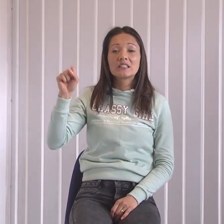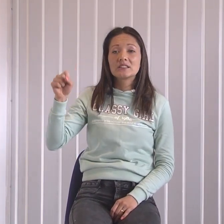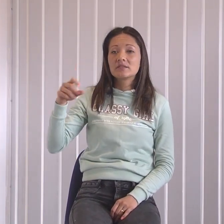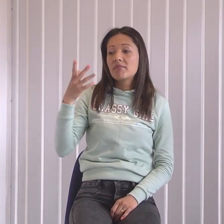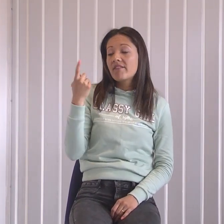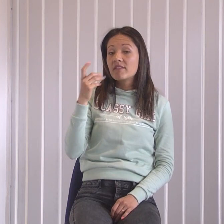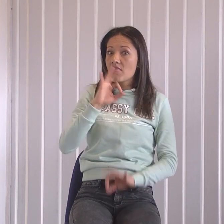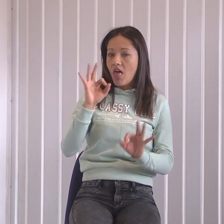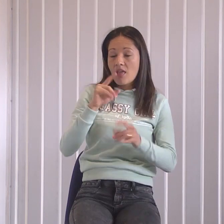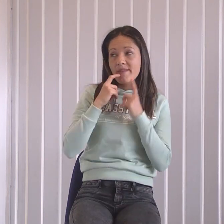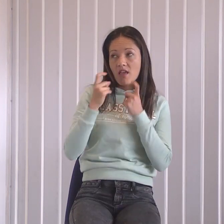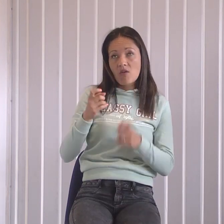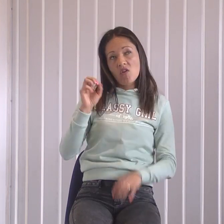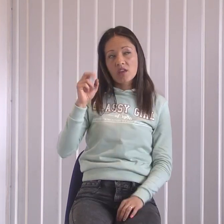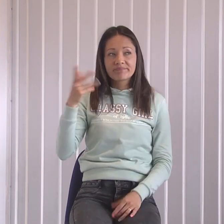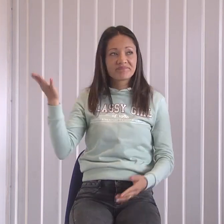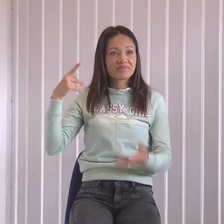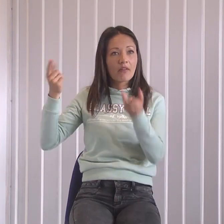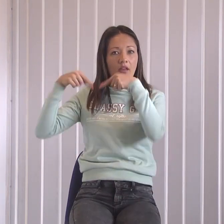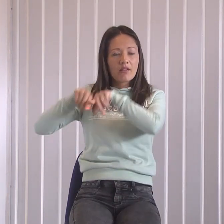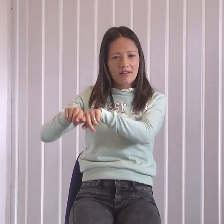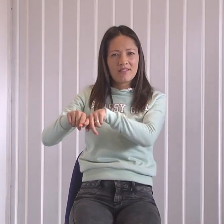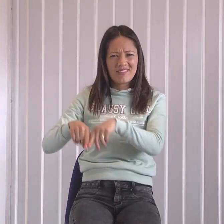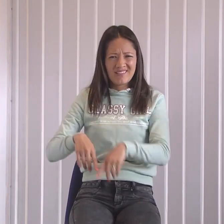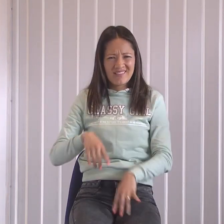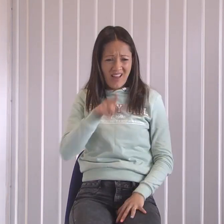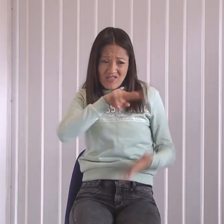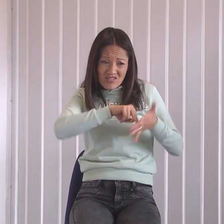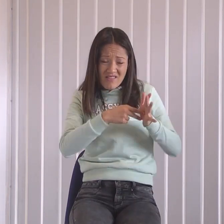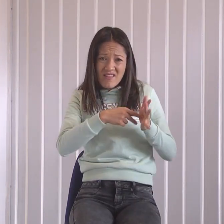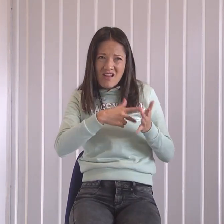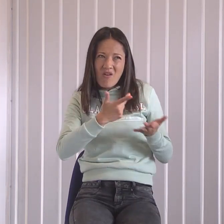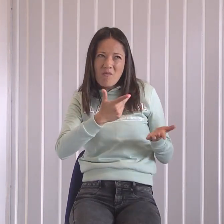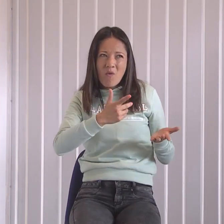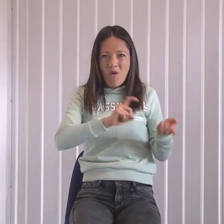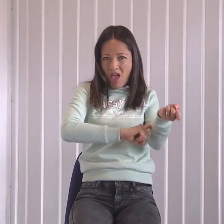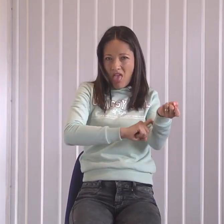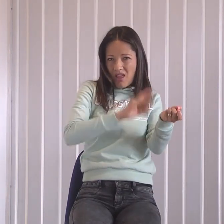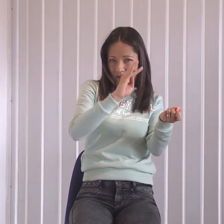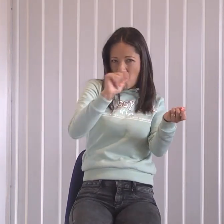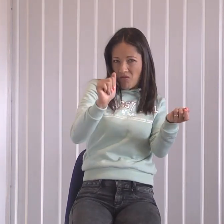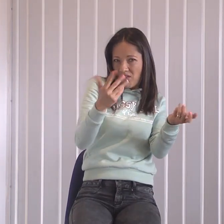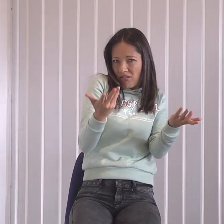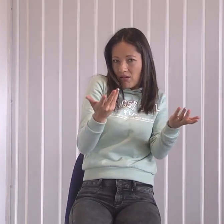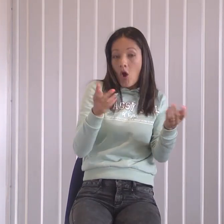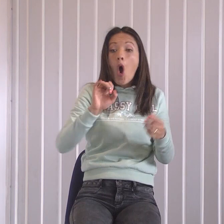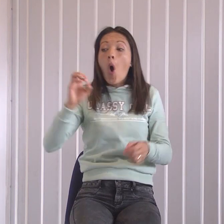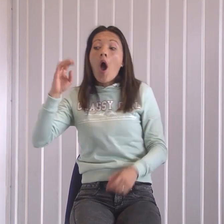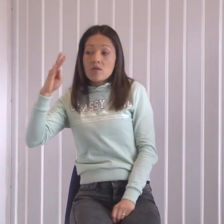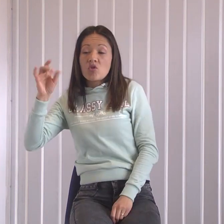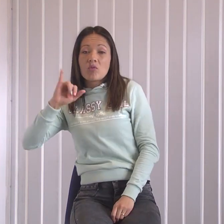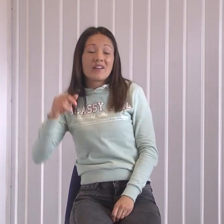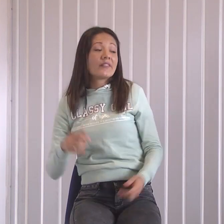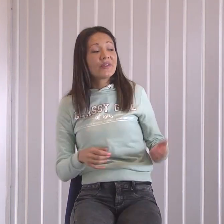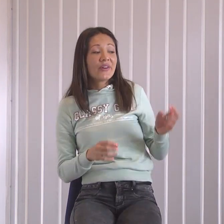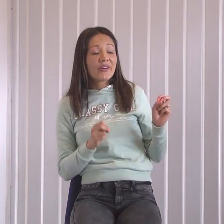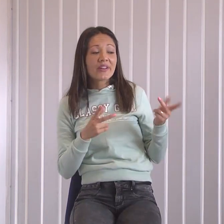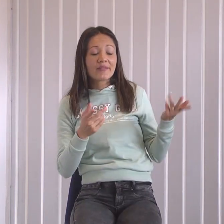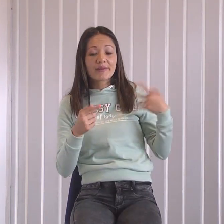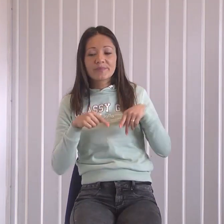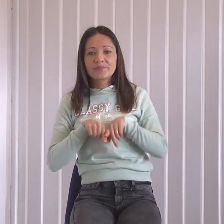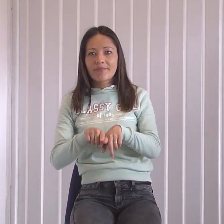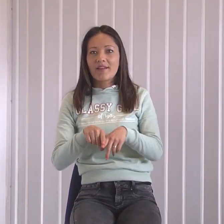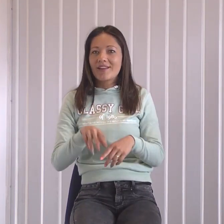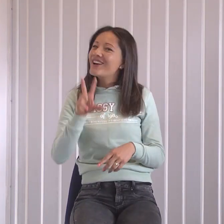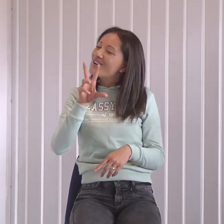para que no caigamos en pecado. Eso no es ser esposa. O el esposo lo mismo con ella. Ser